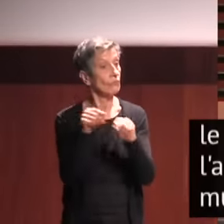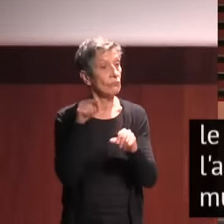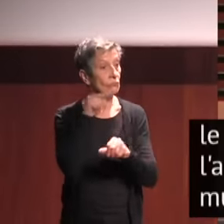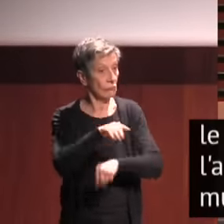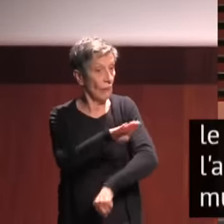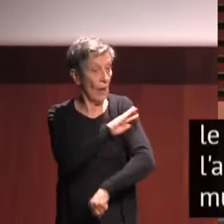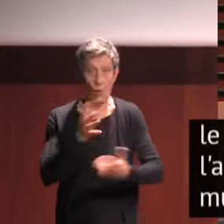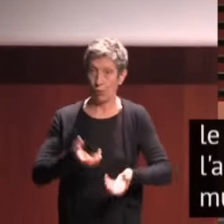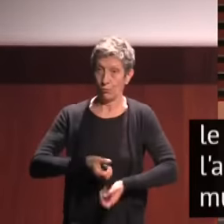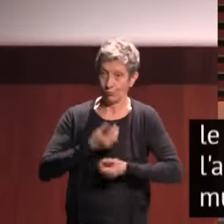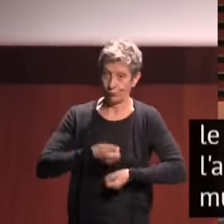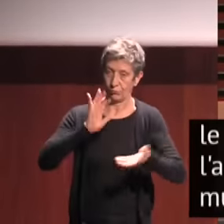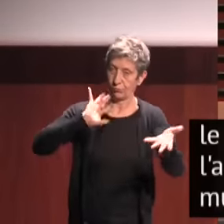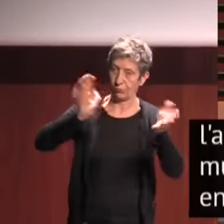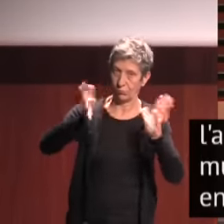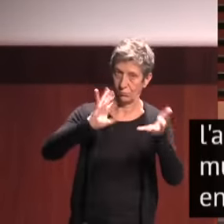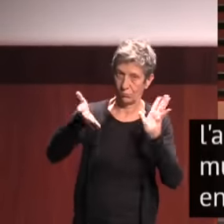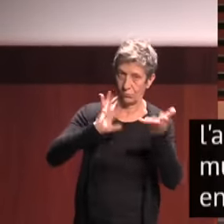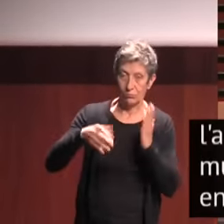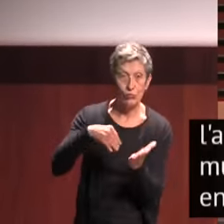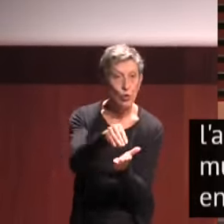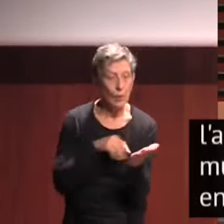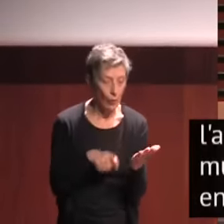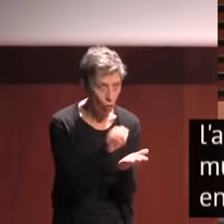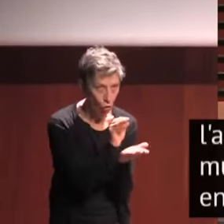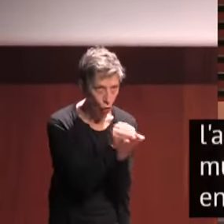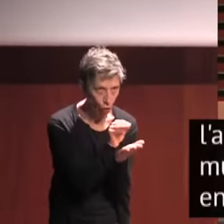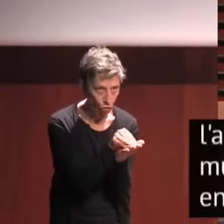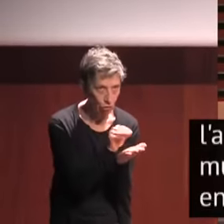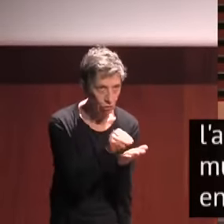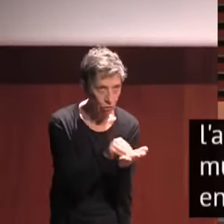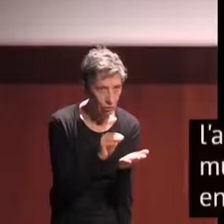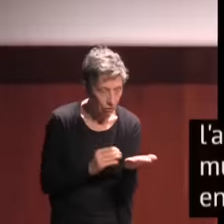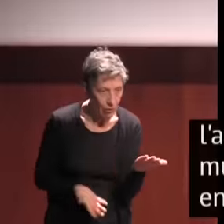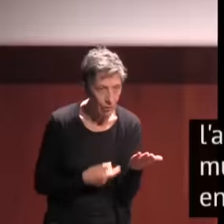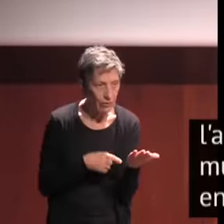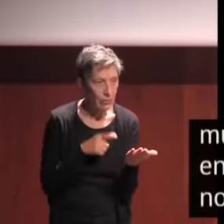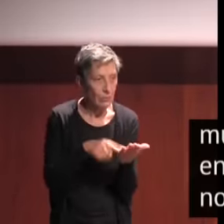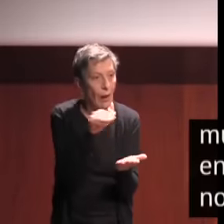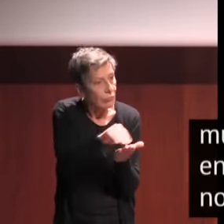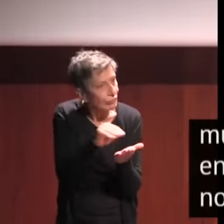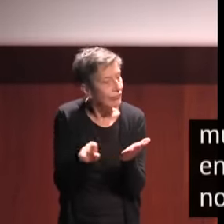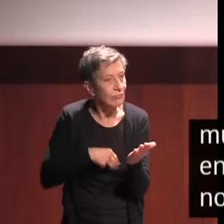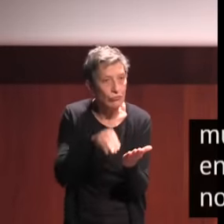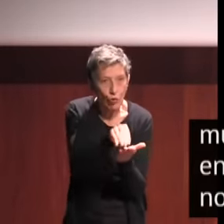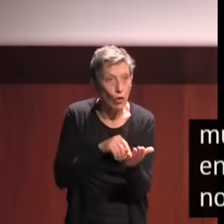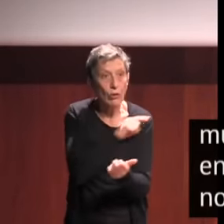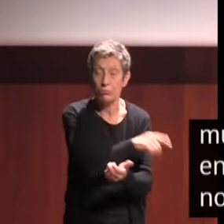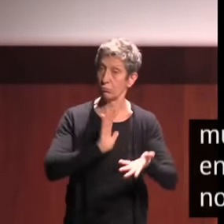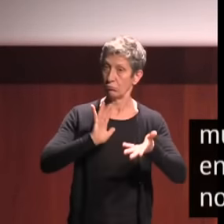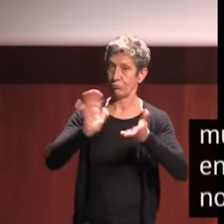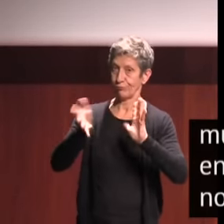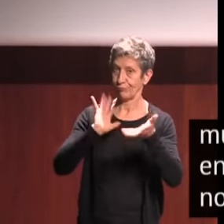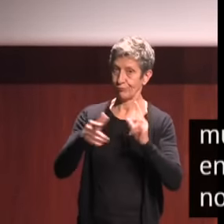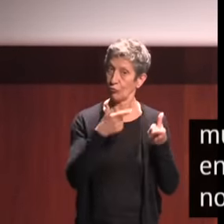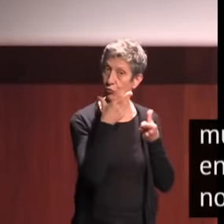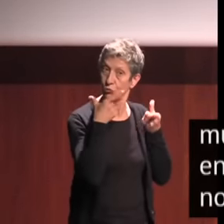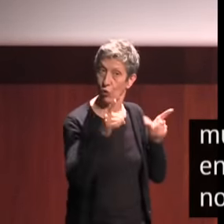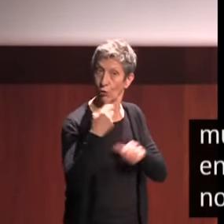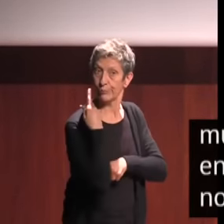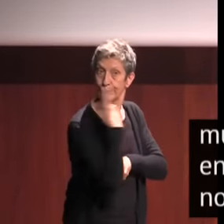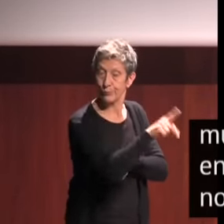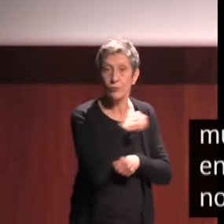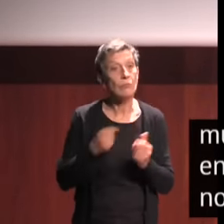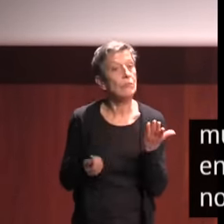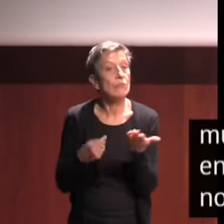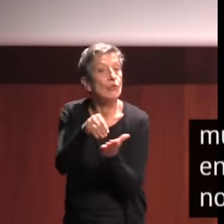recueilli par Yves Delaporte sous le mode des prises de notes. C'est évidemment dans sa langue, Carmen m'a livré son récit, dit Yves Delaporte